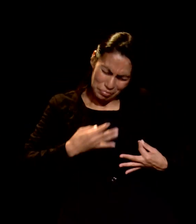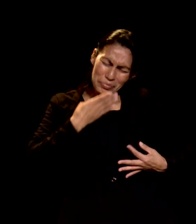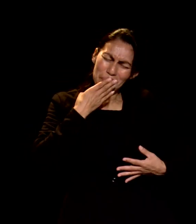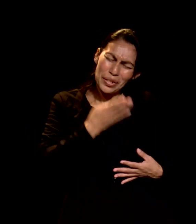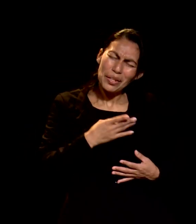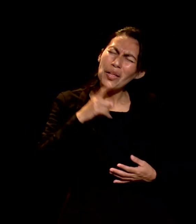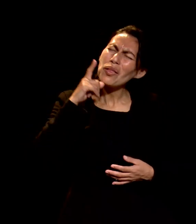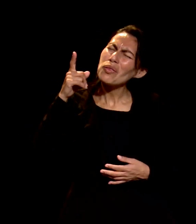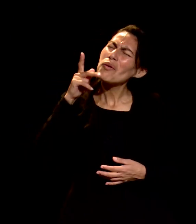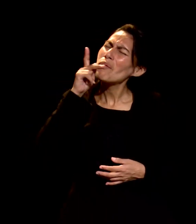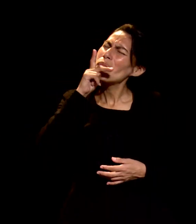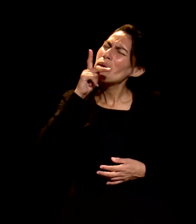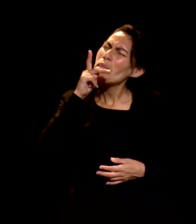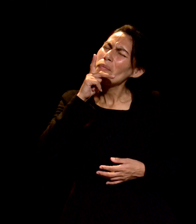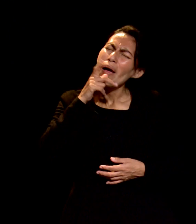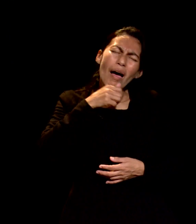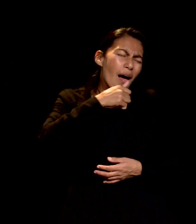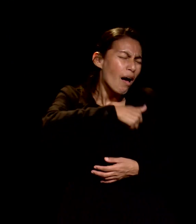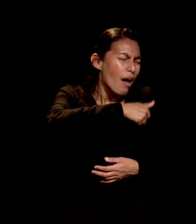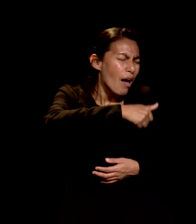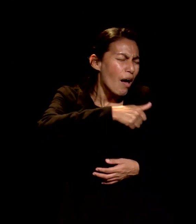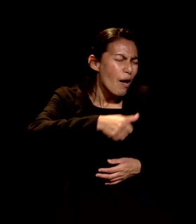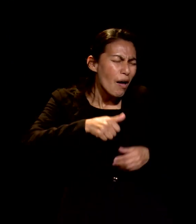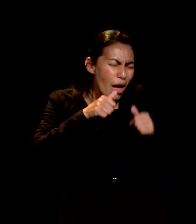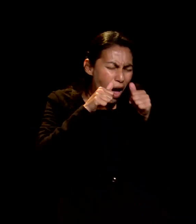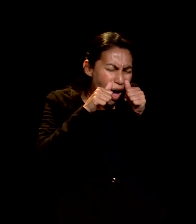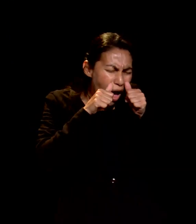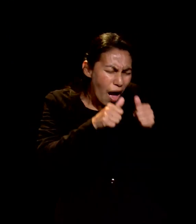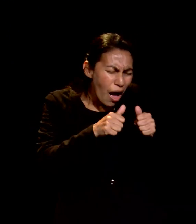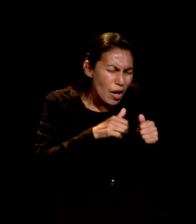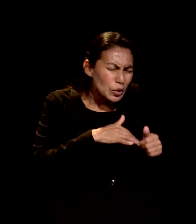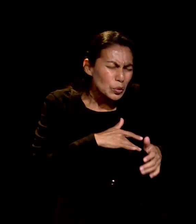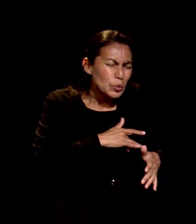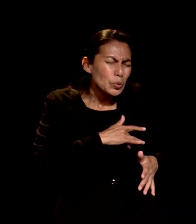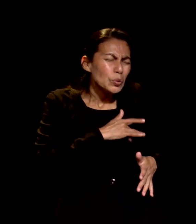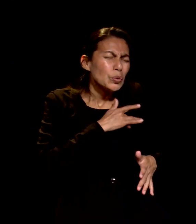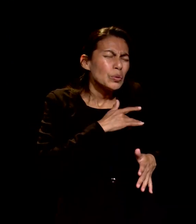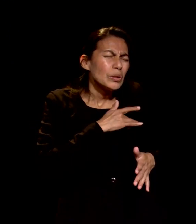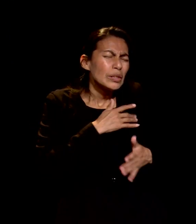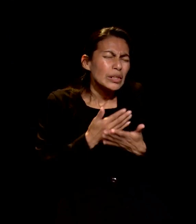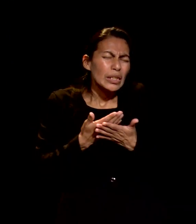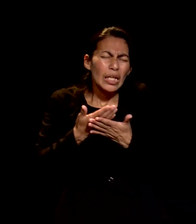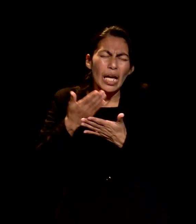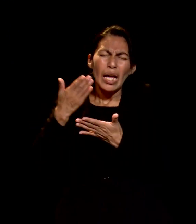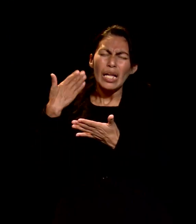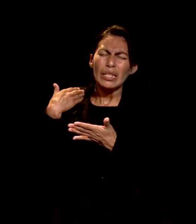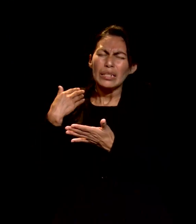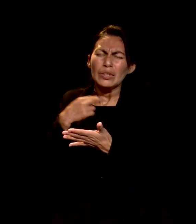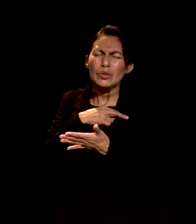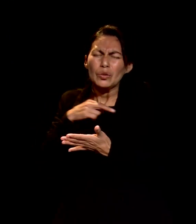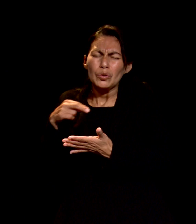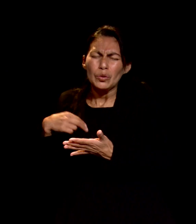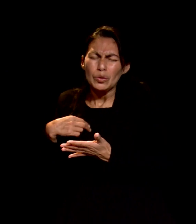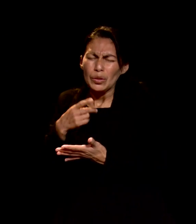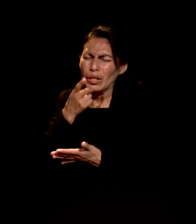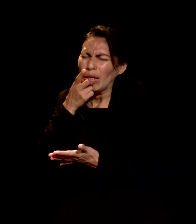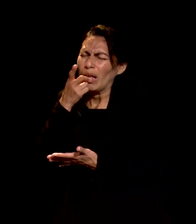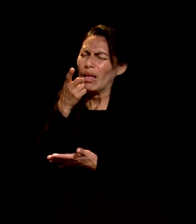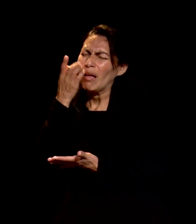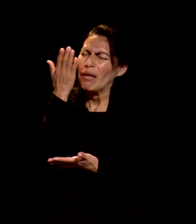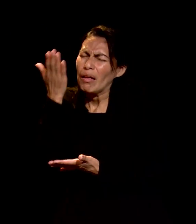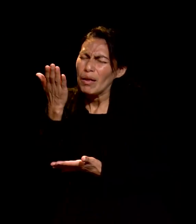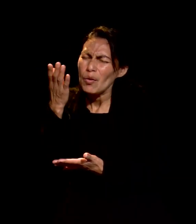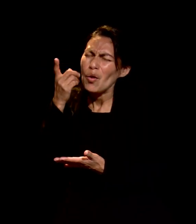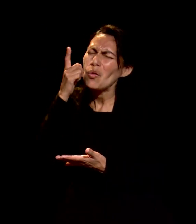un Padre Que se compadece De cada uno de nosotros Y antes que hablemos Él ya sabe Que cosa es lo que